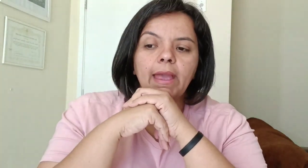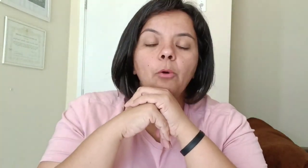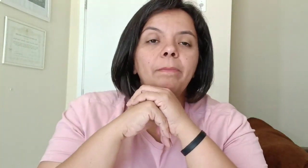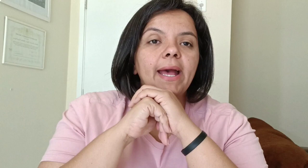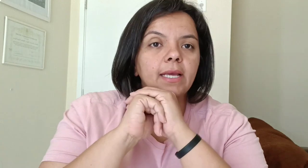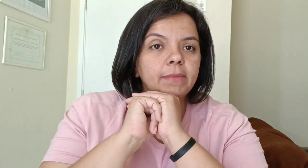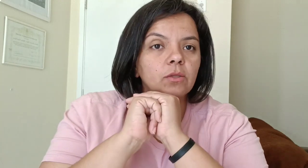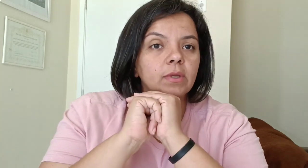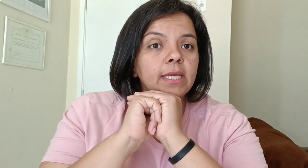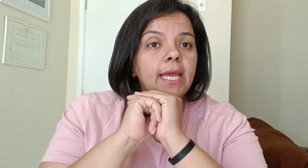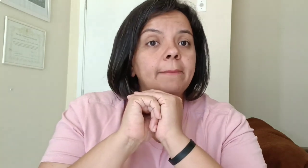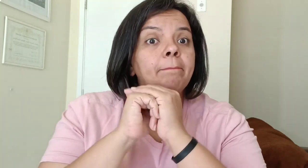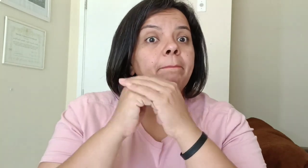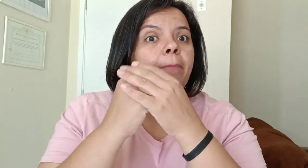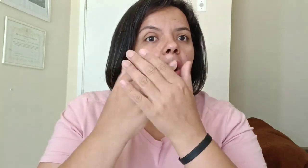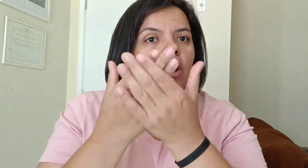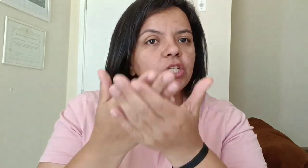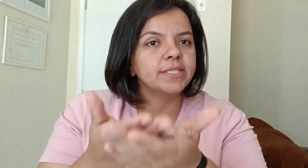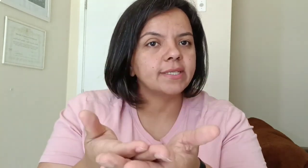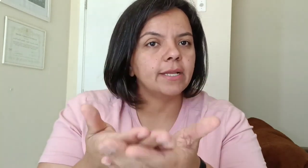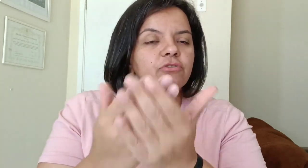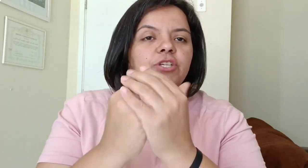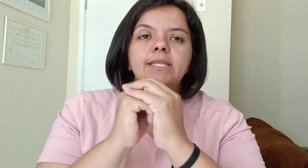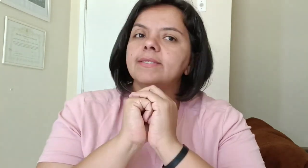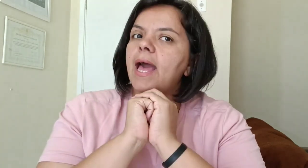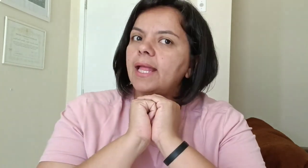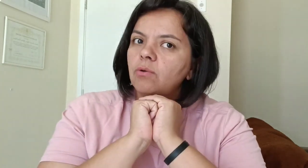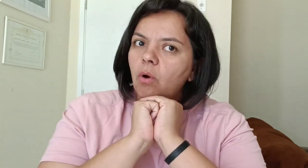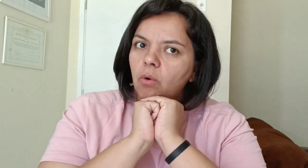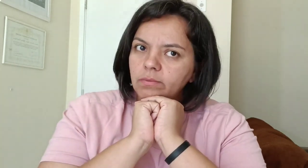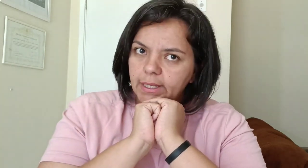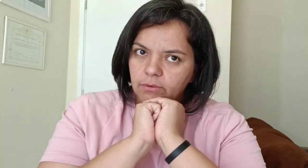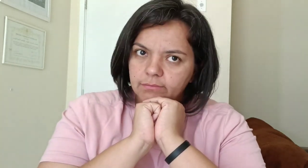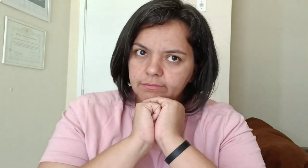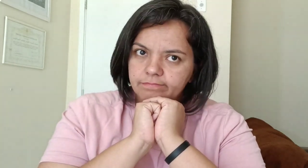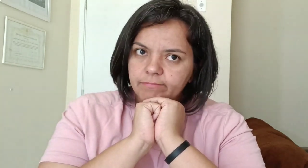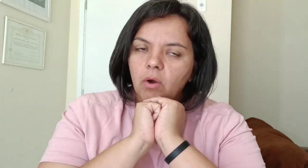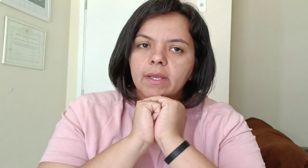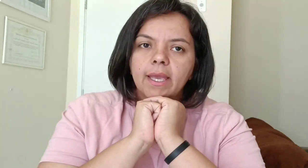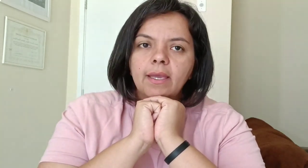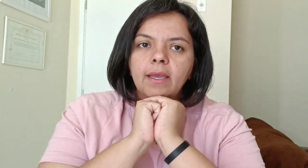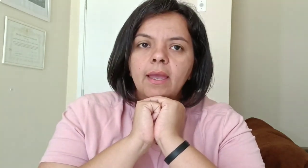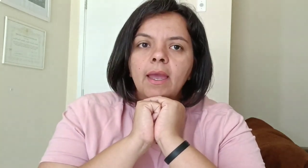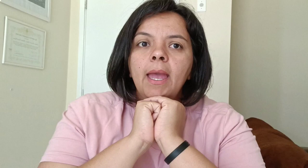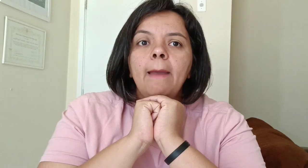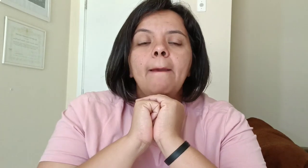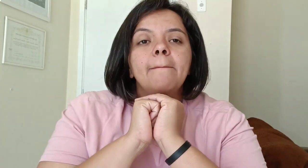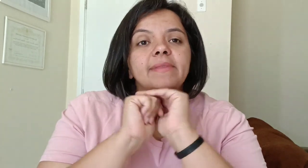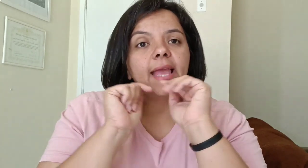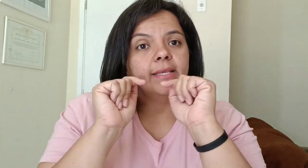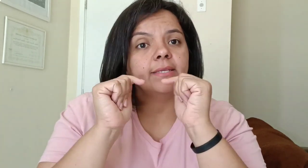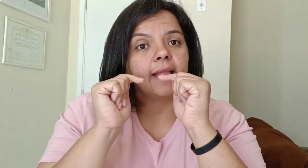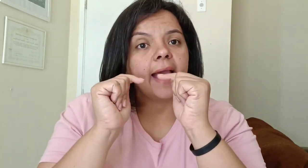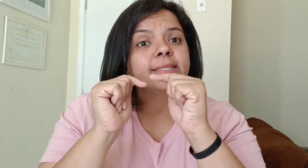um parâmetro que ele pode ser utilizado ou não, ok? Tem sinais